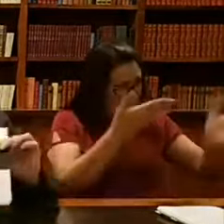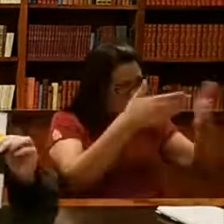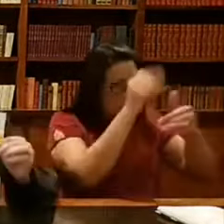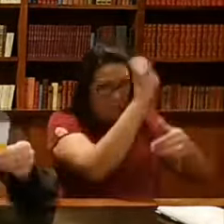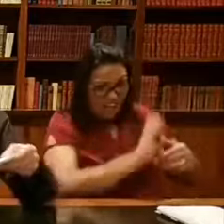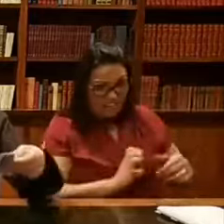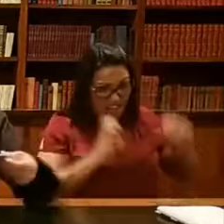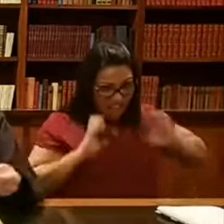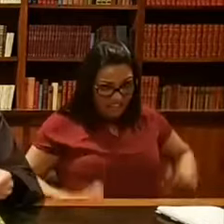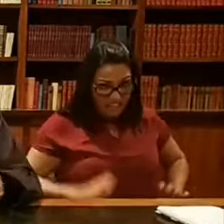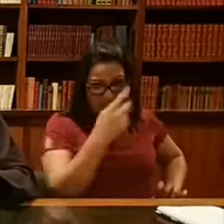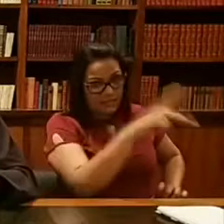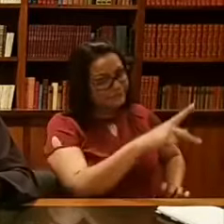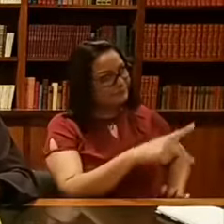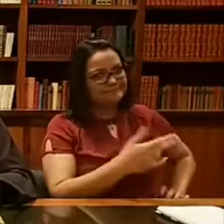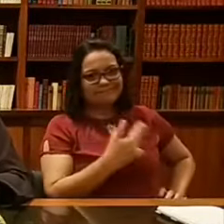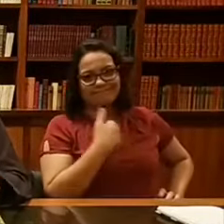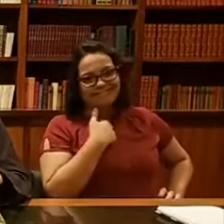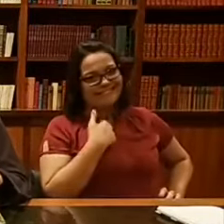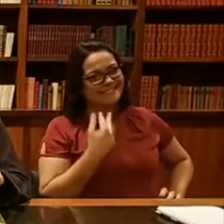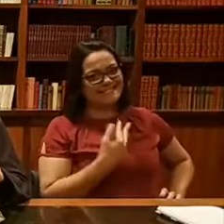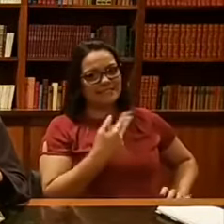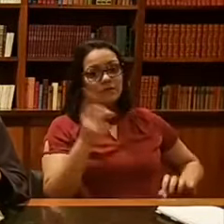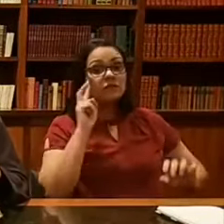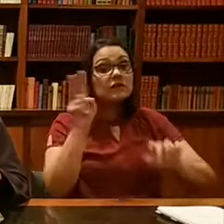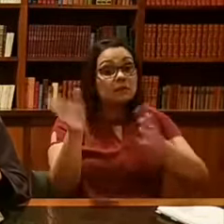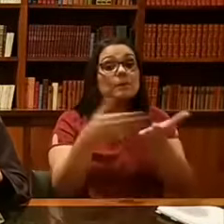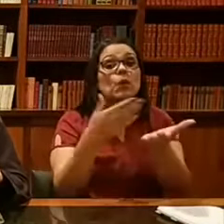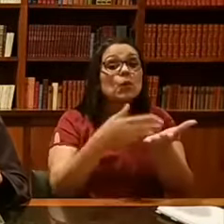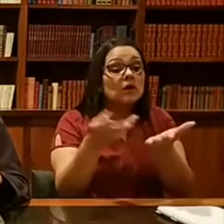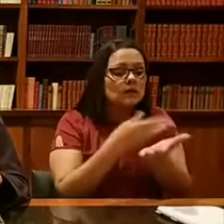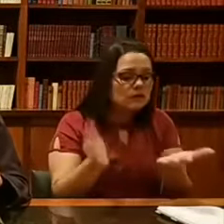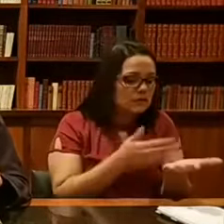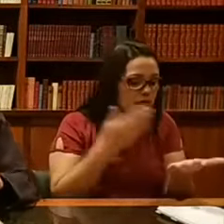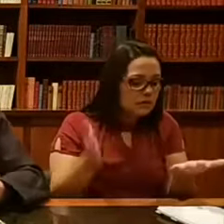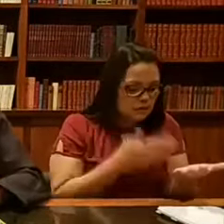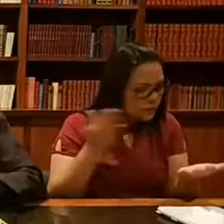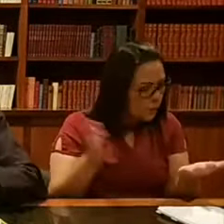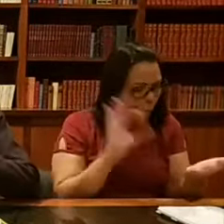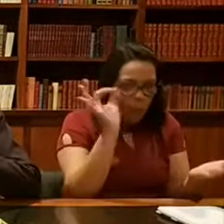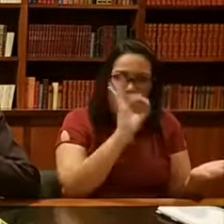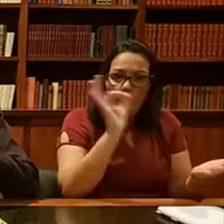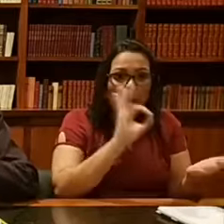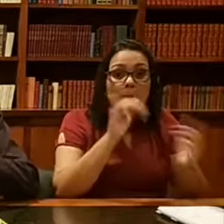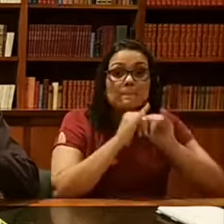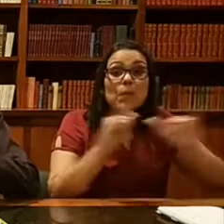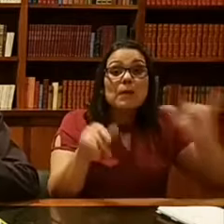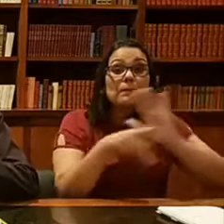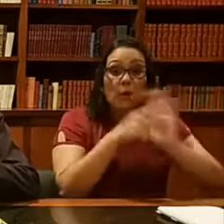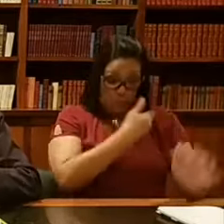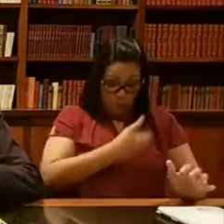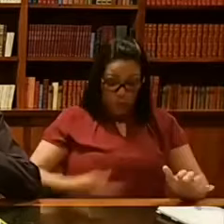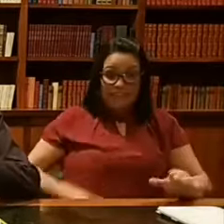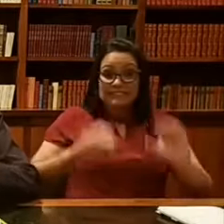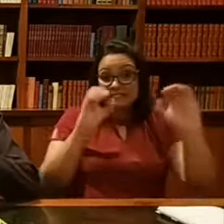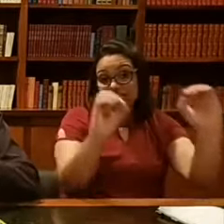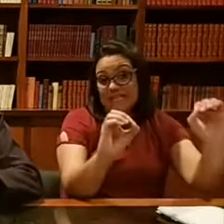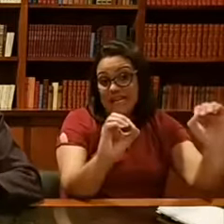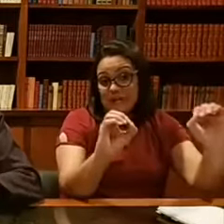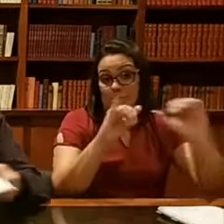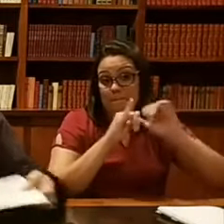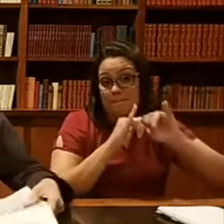na revista Época. Você procura aqui, ó, não tem nenhuma página de propaganda oficial do governo. Nenhuma página da propaganda